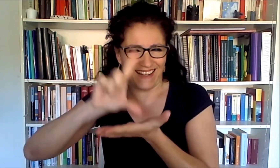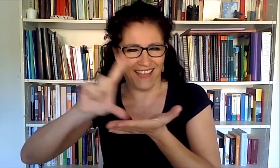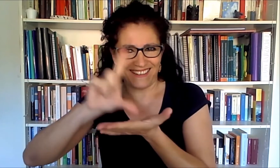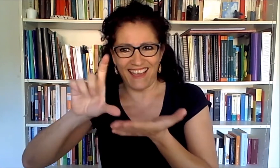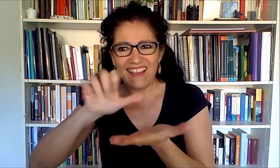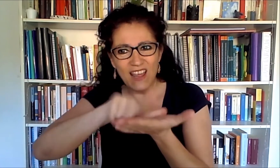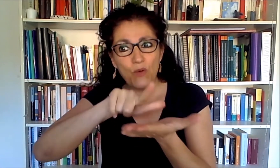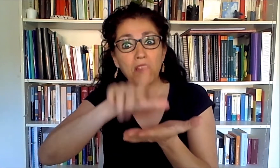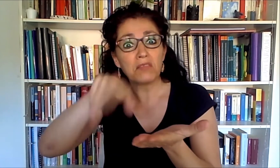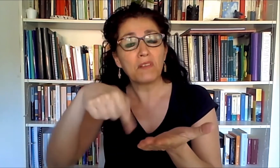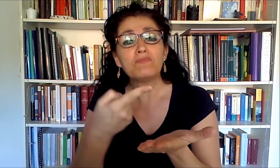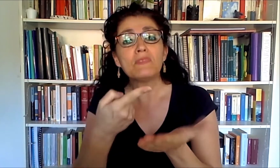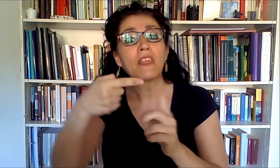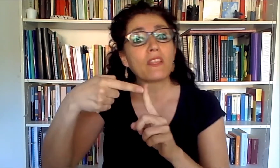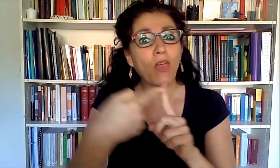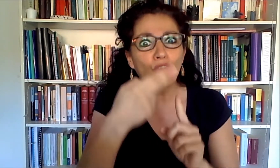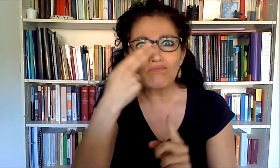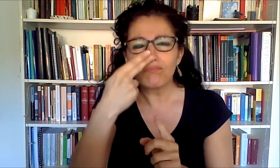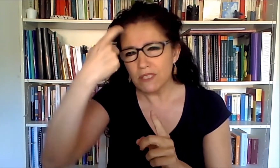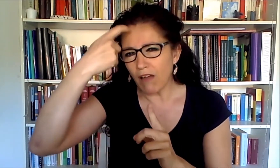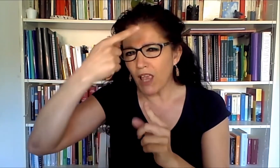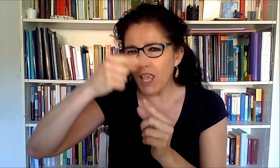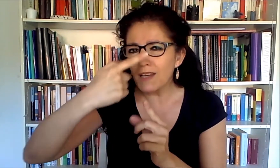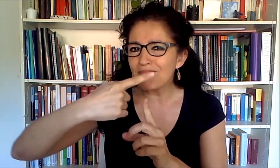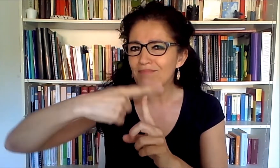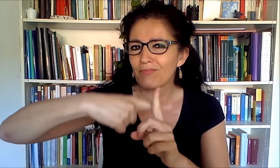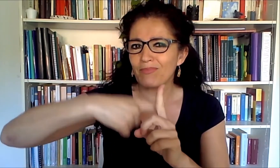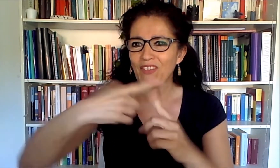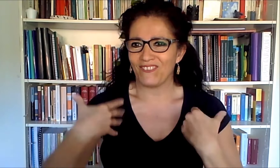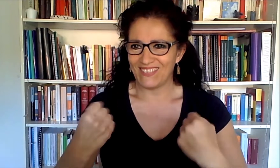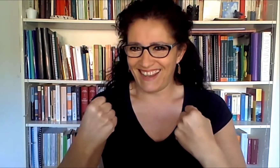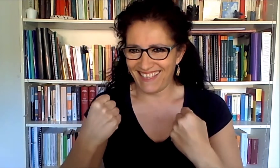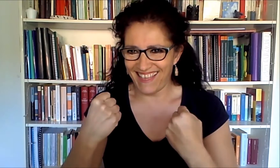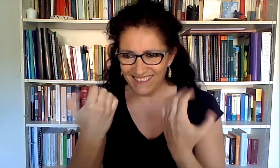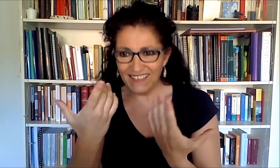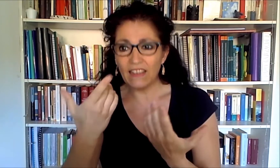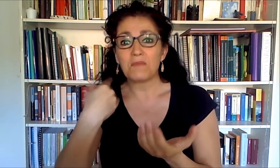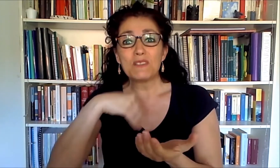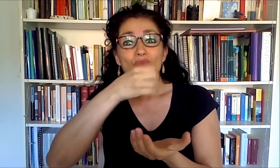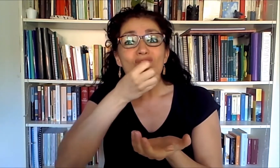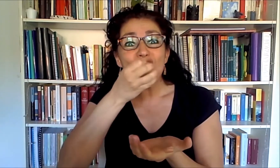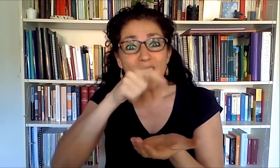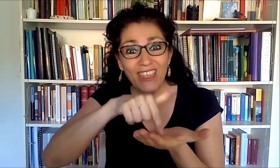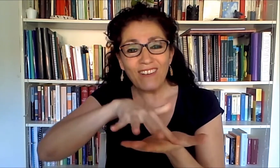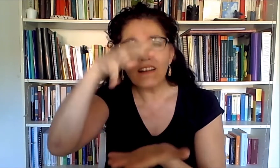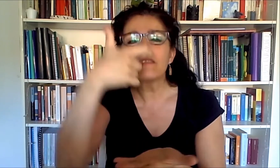su vitalidad. Los datos ponen de relieve que no hay suficientes manifestaciones culturales en lengua de signos